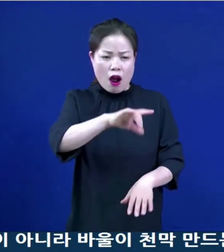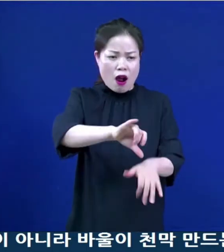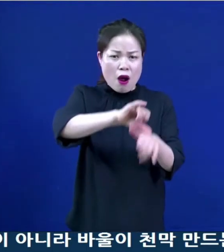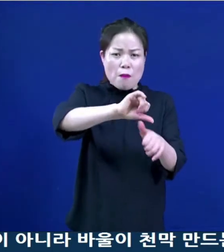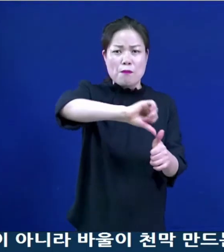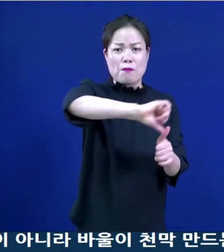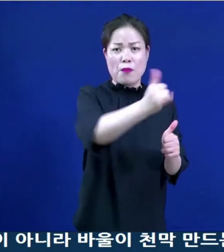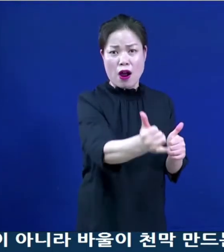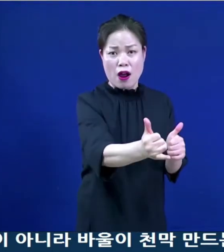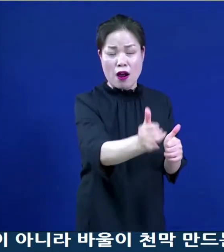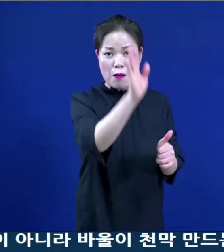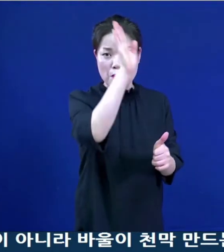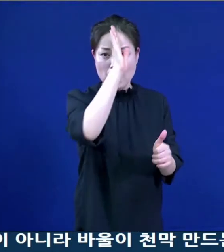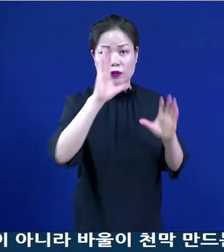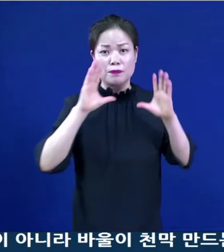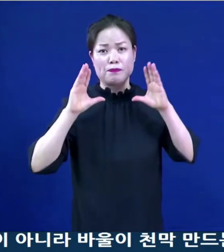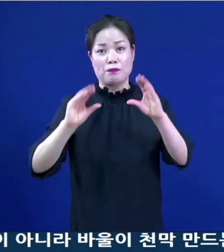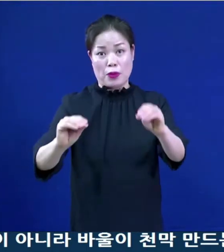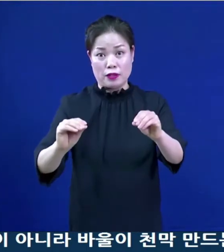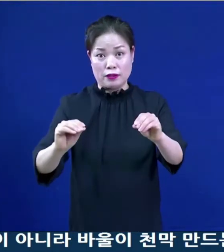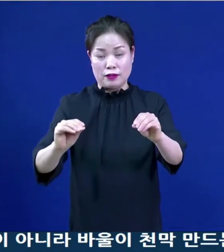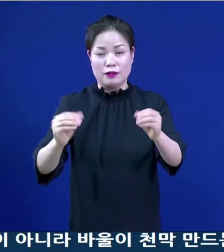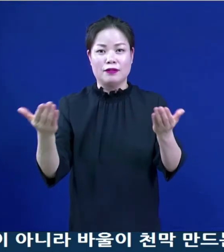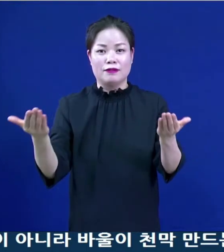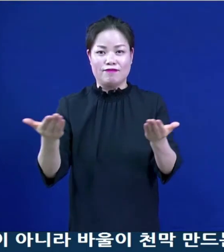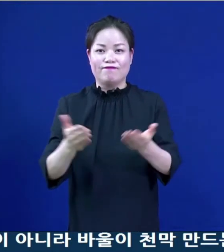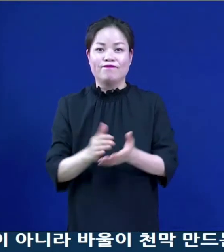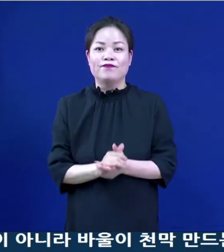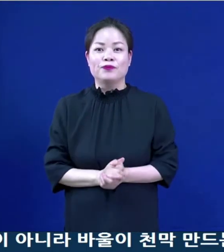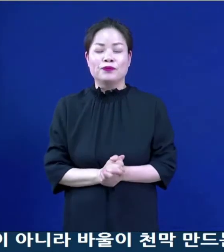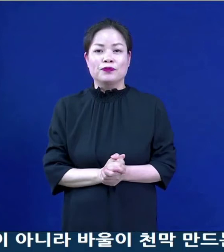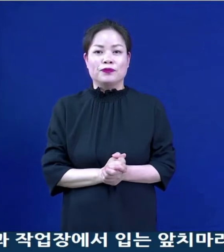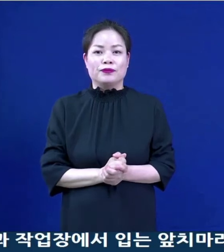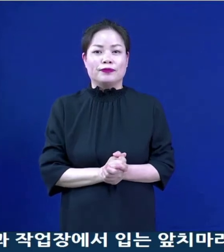물러나고 병이 낫는 그런 역사가 있었죠.